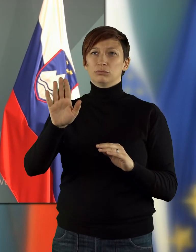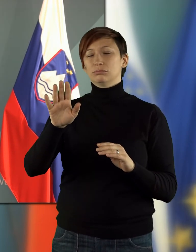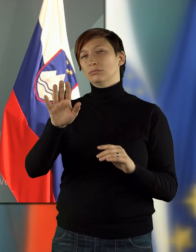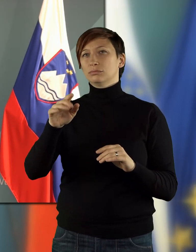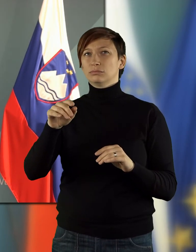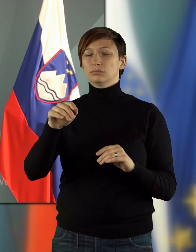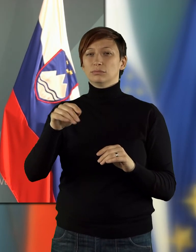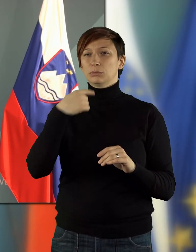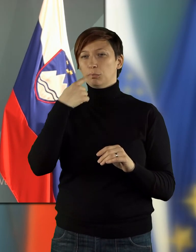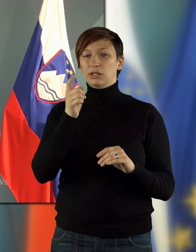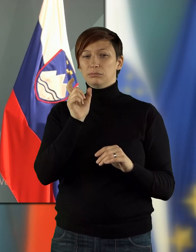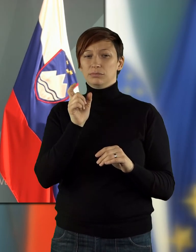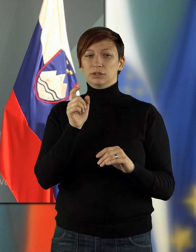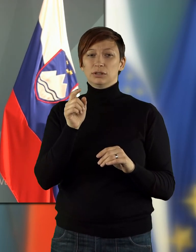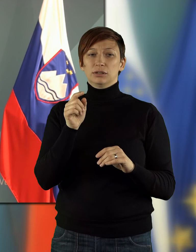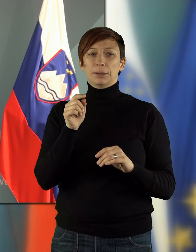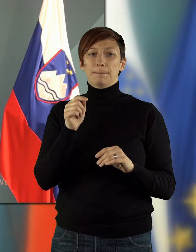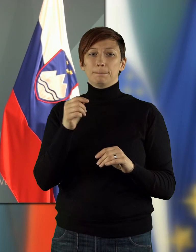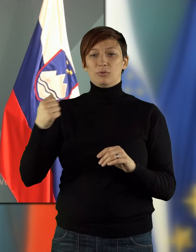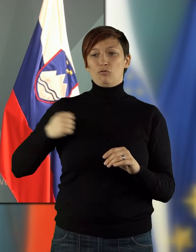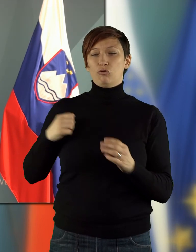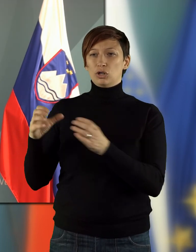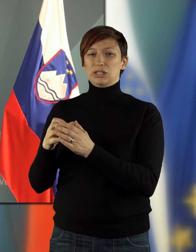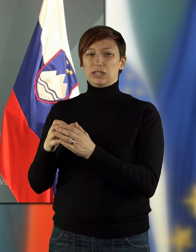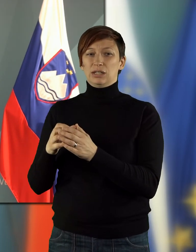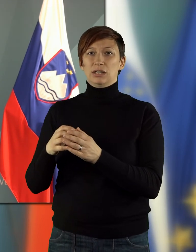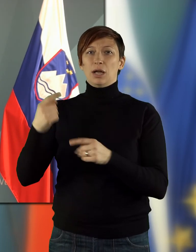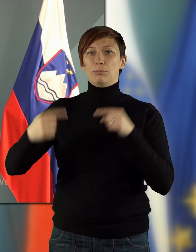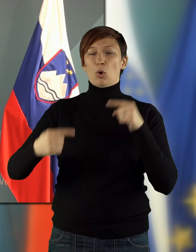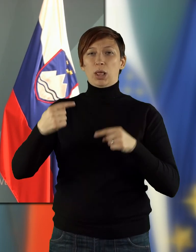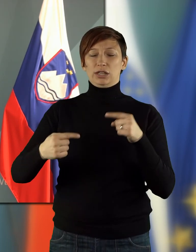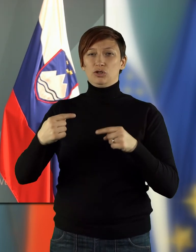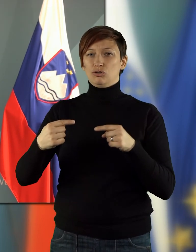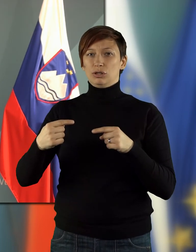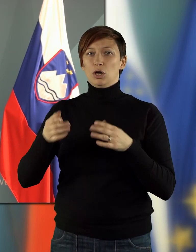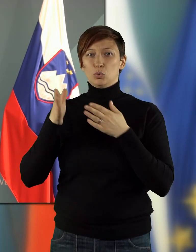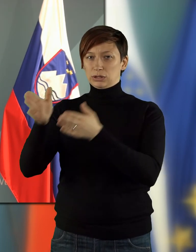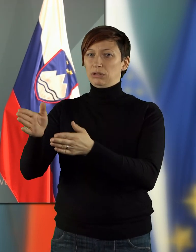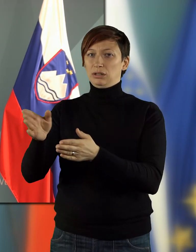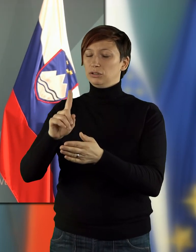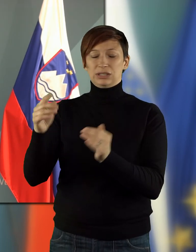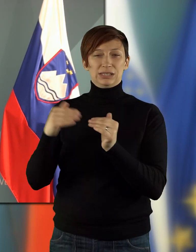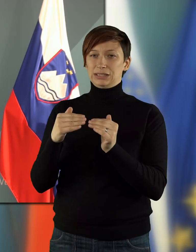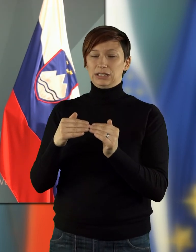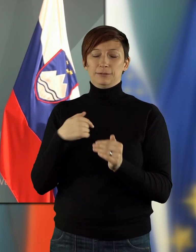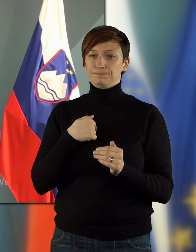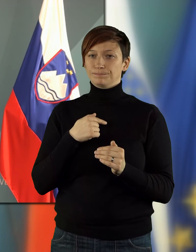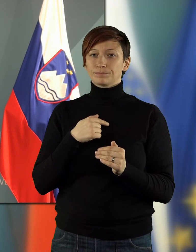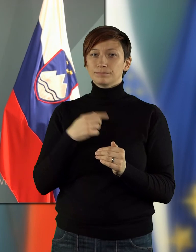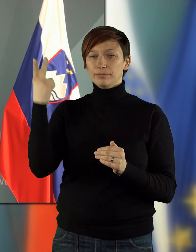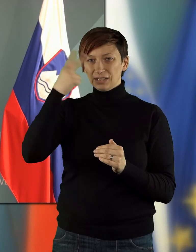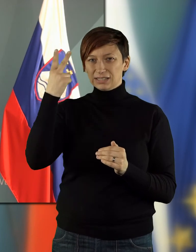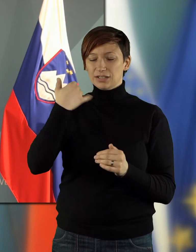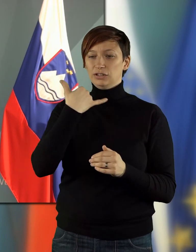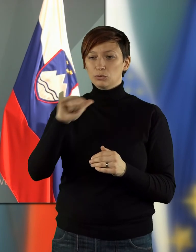ne bom uporabljali pa tudi tega, da je vojska pravzaprav politično usmerjena.